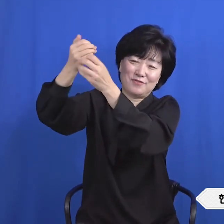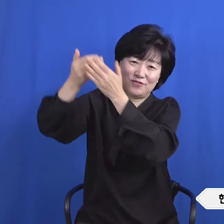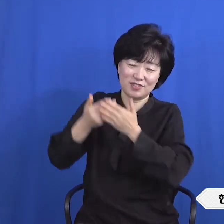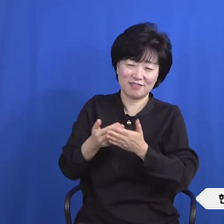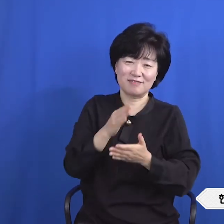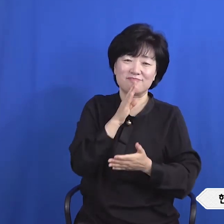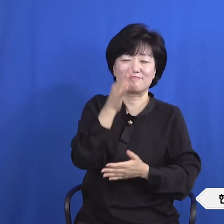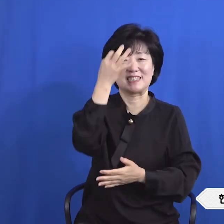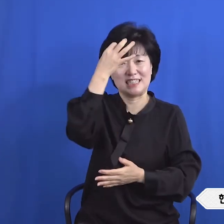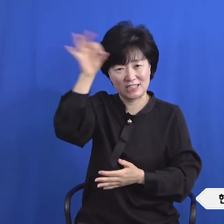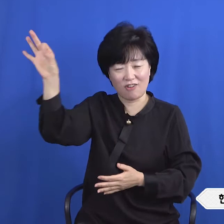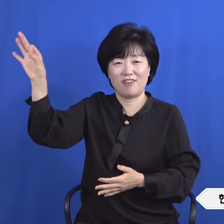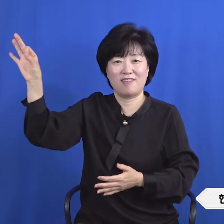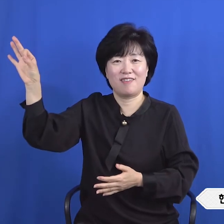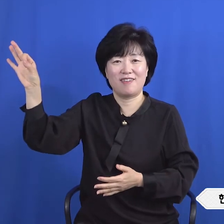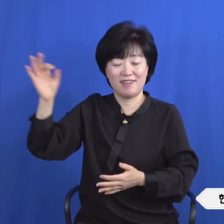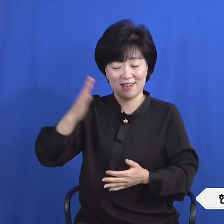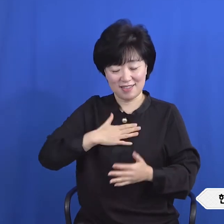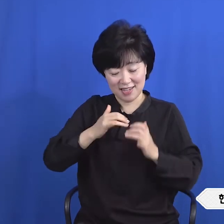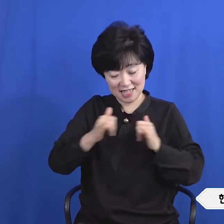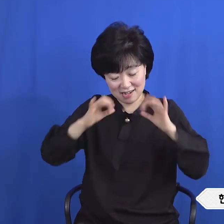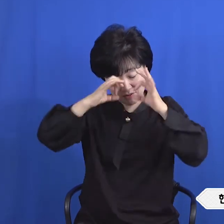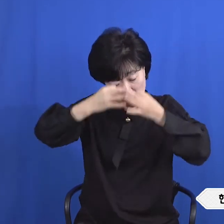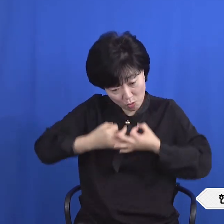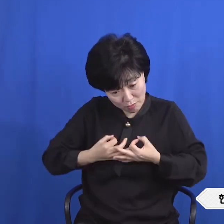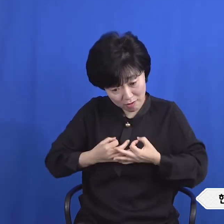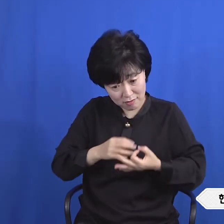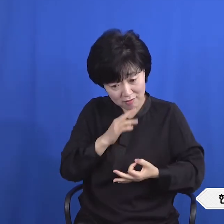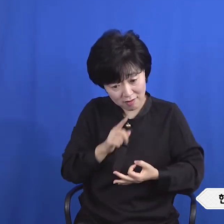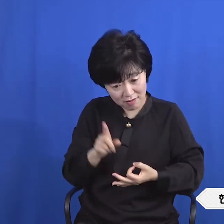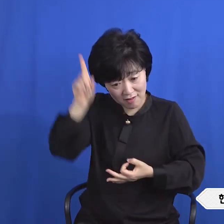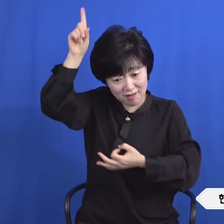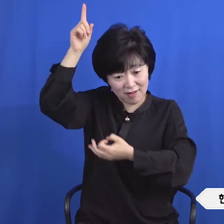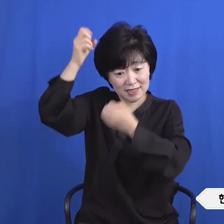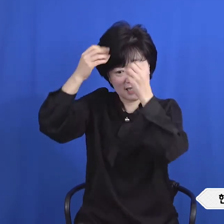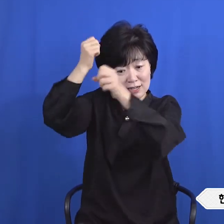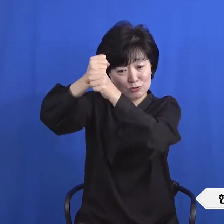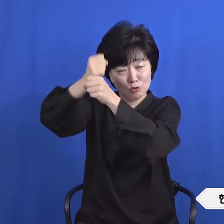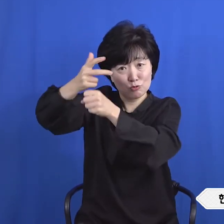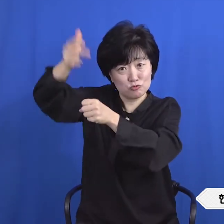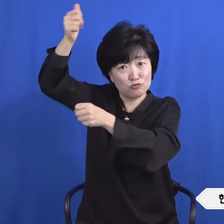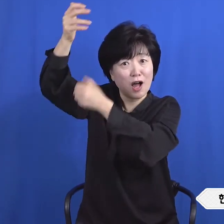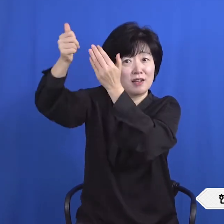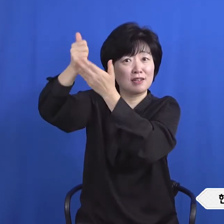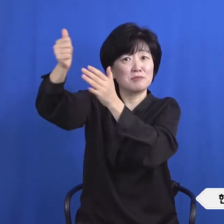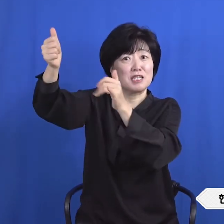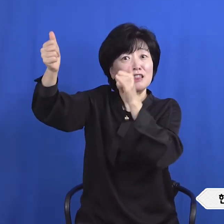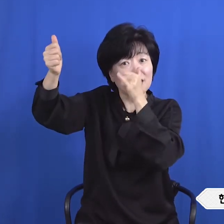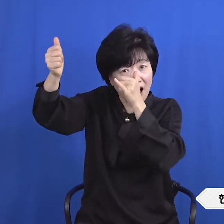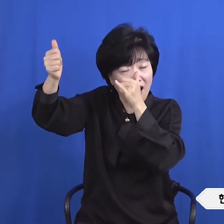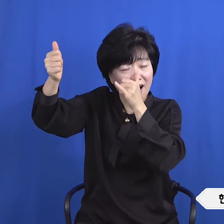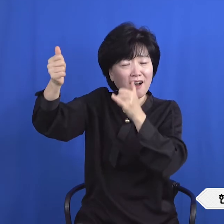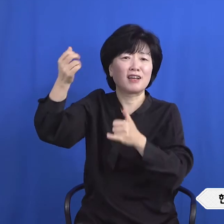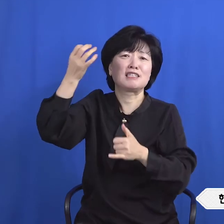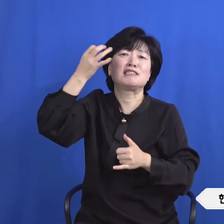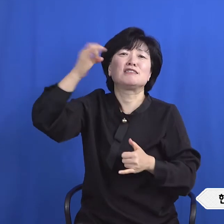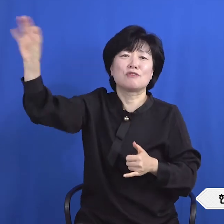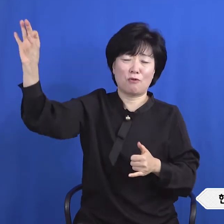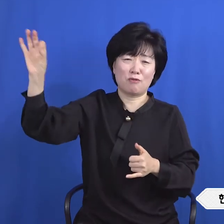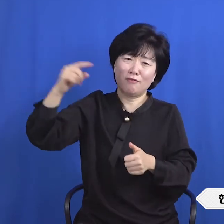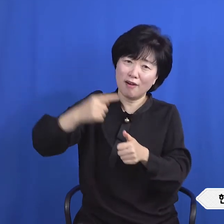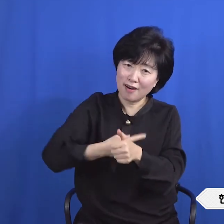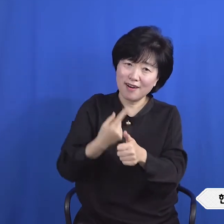통해서도 창조주 하나님이 계신다 하는 것을 인정하지 않을 수가 없습니다.